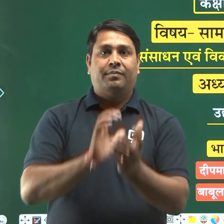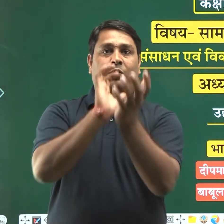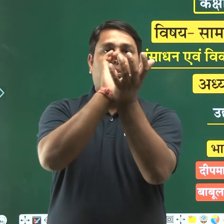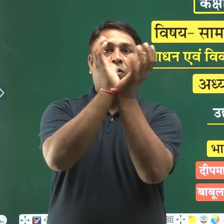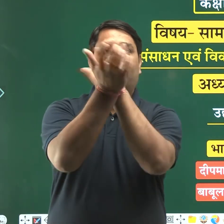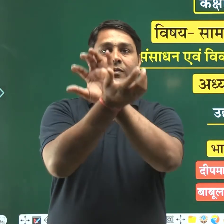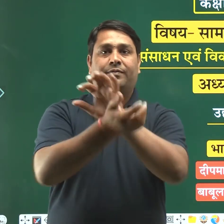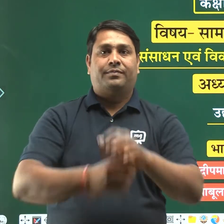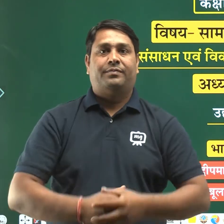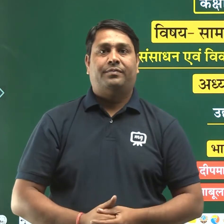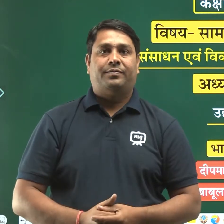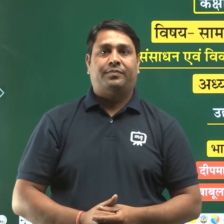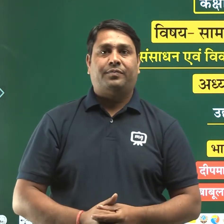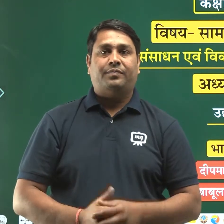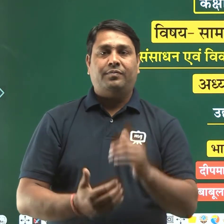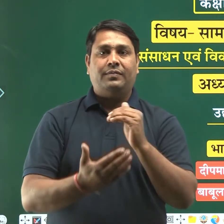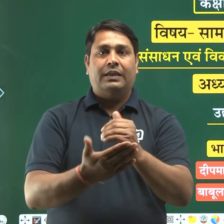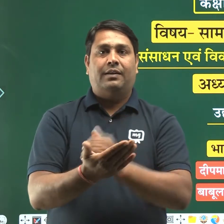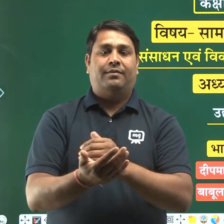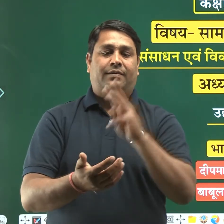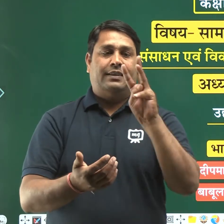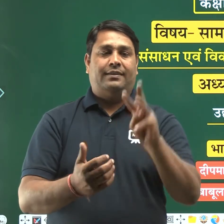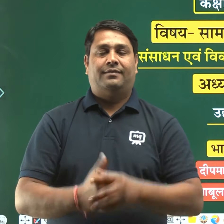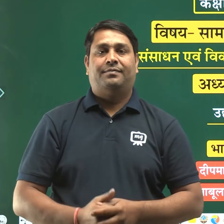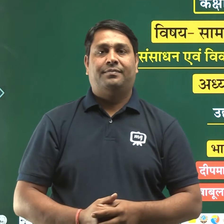भूगोल भाग 3